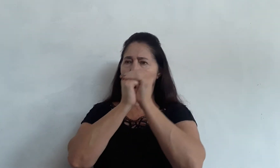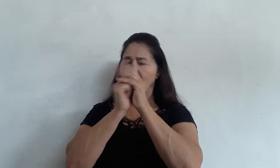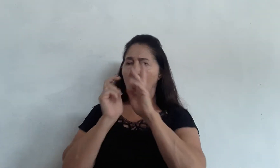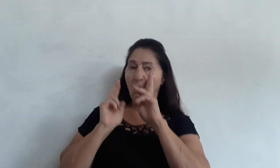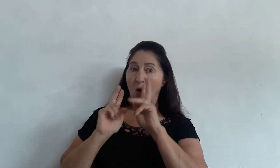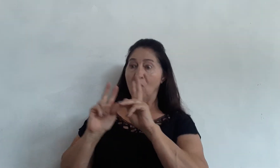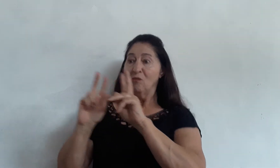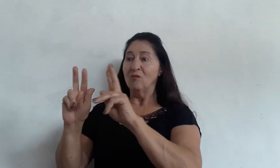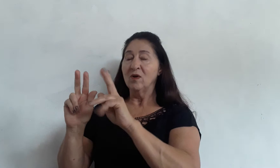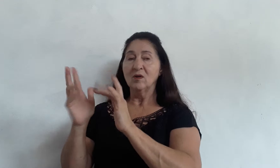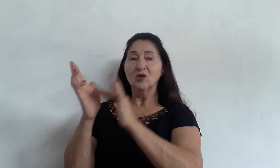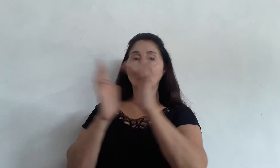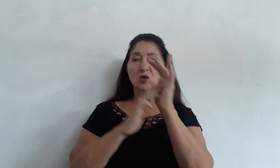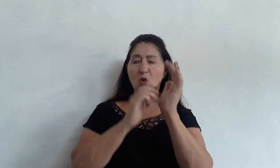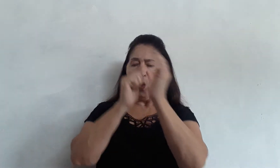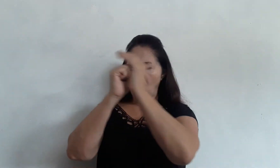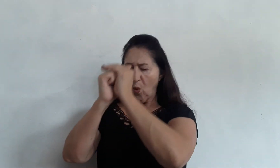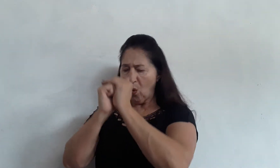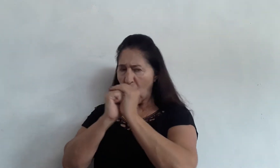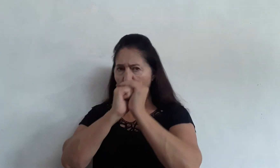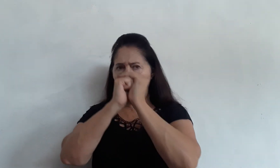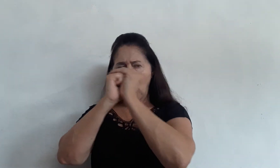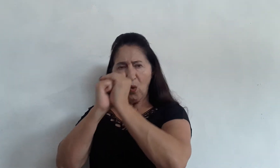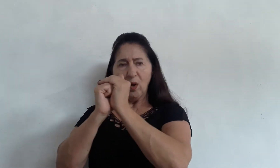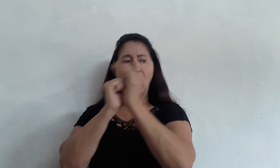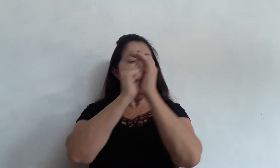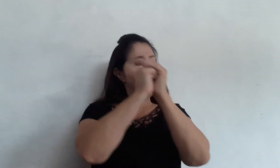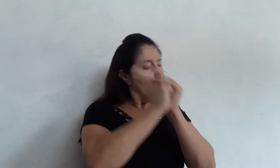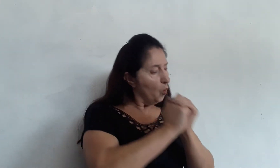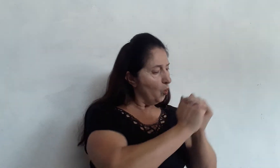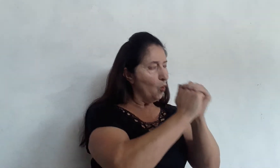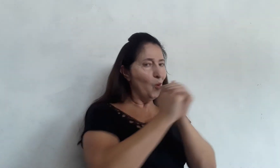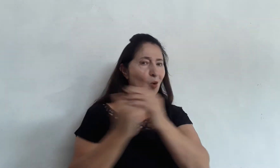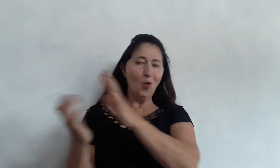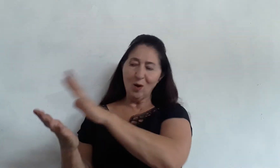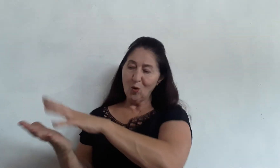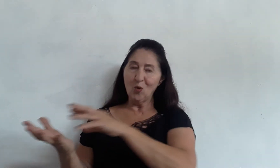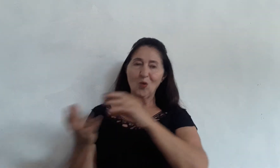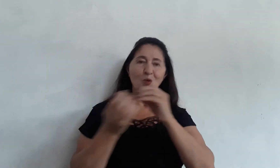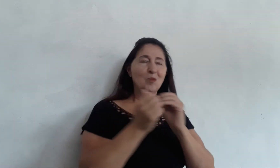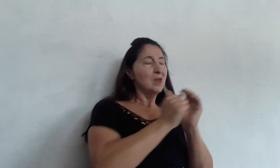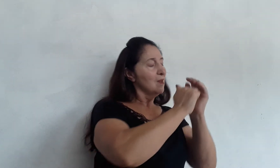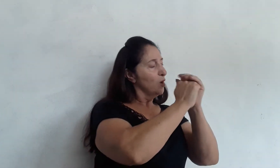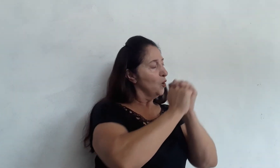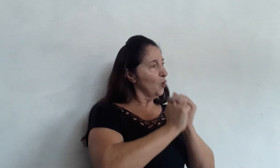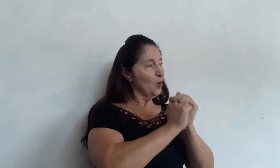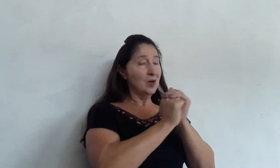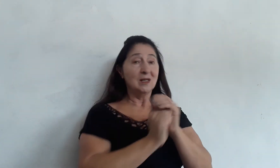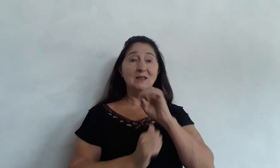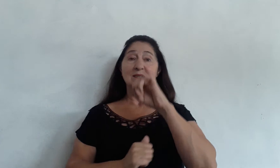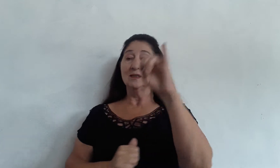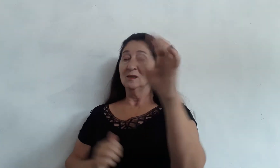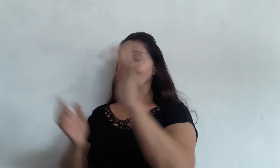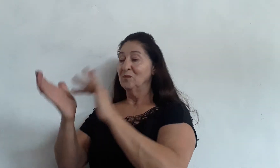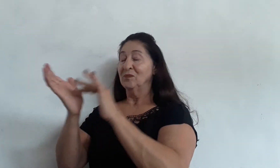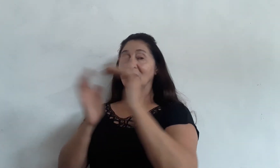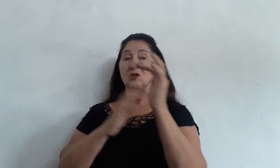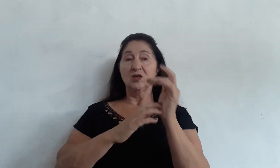estar com ele e rezar nele. Ele estava descendo do monte. O evangelho começa